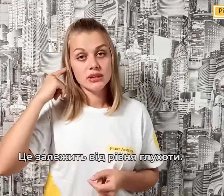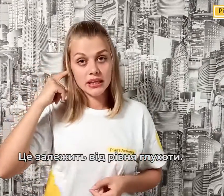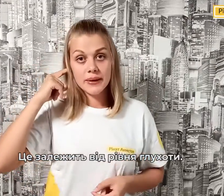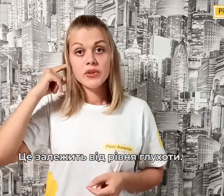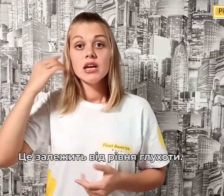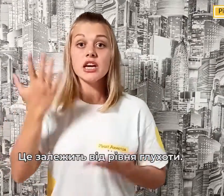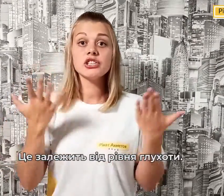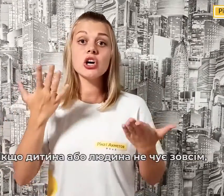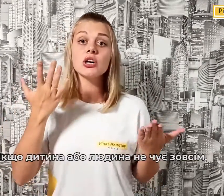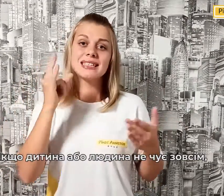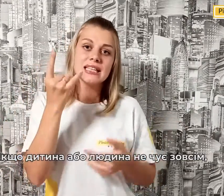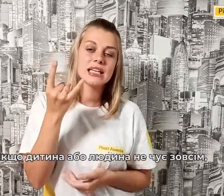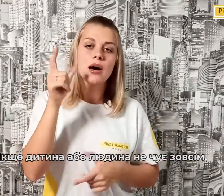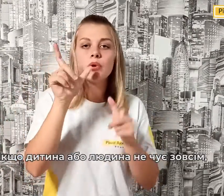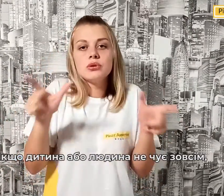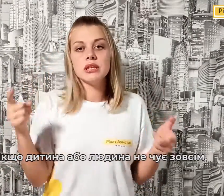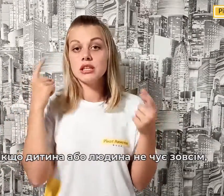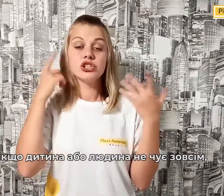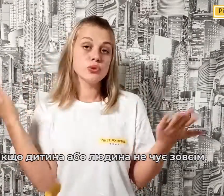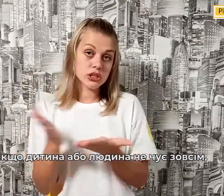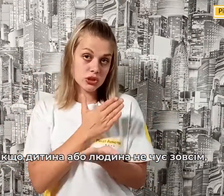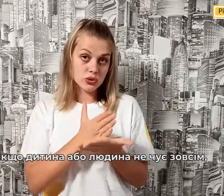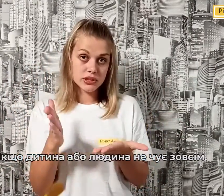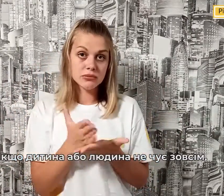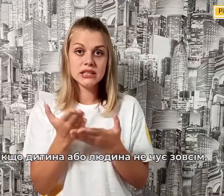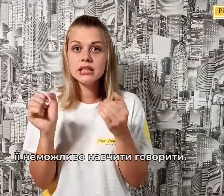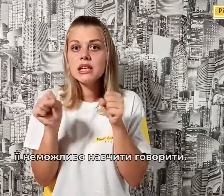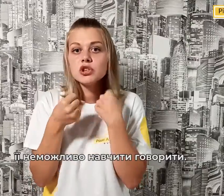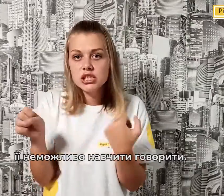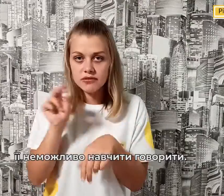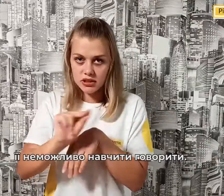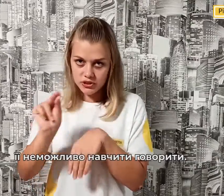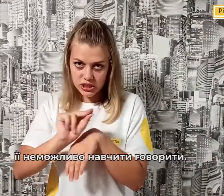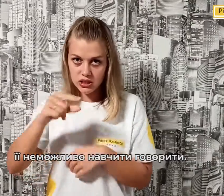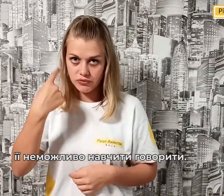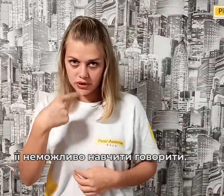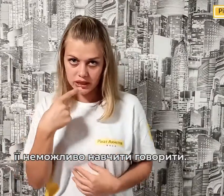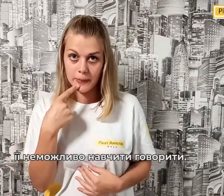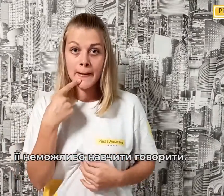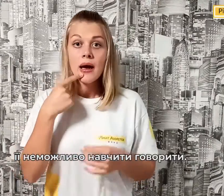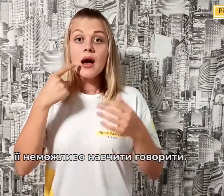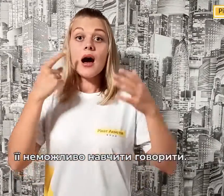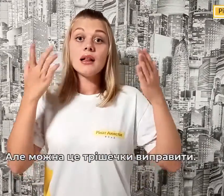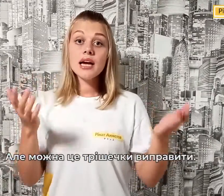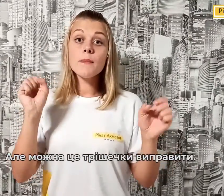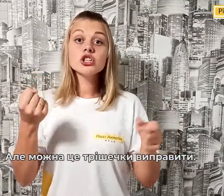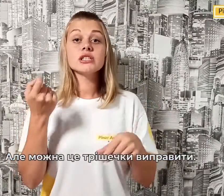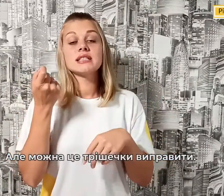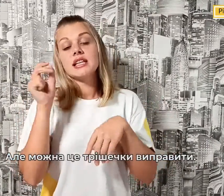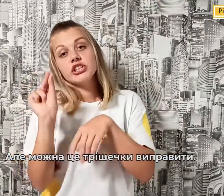глухоти. Якщо дитина або людина не чує зовсім, її неможливо навчити говорити. Але можна це